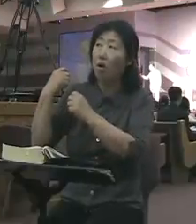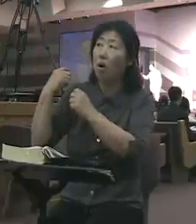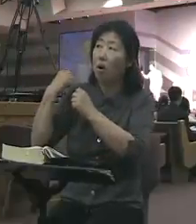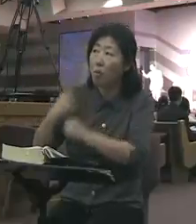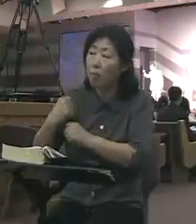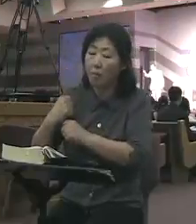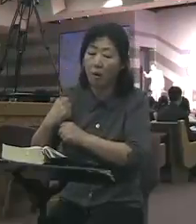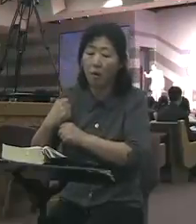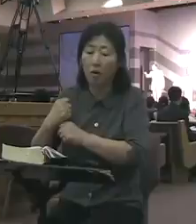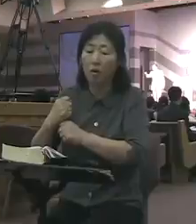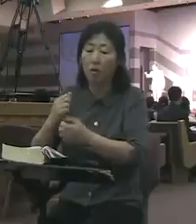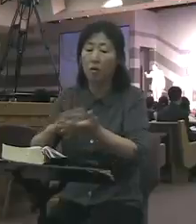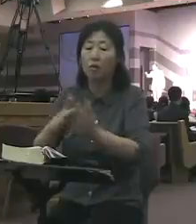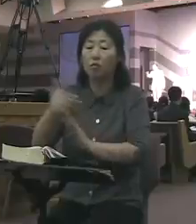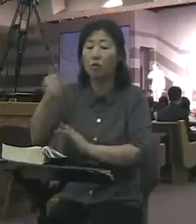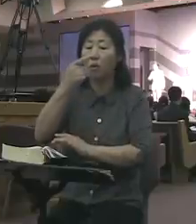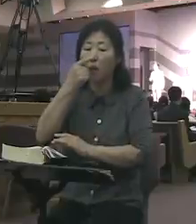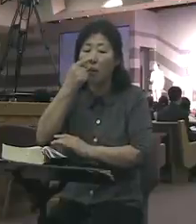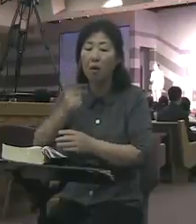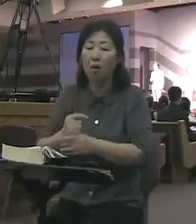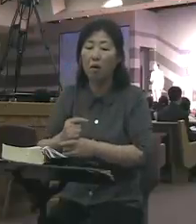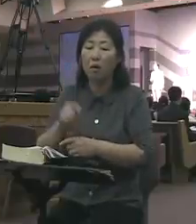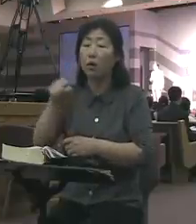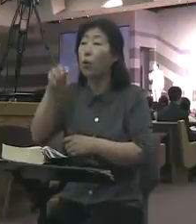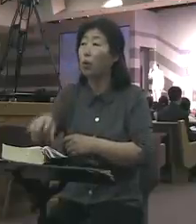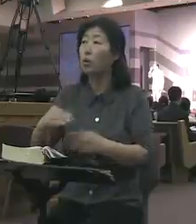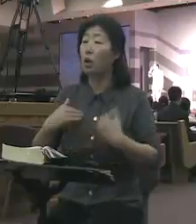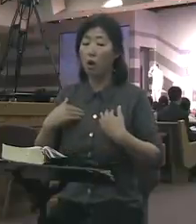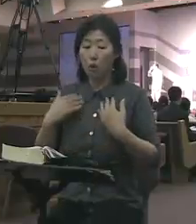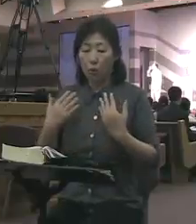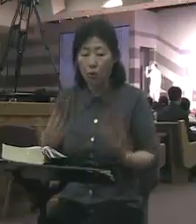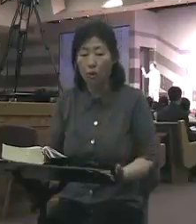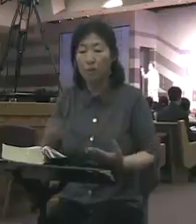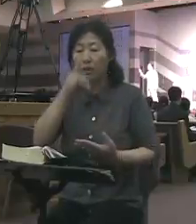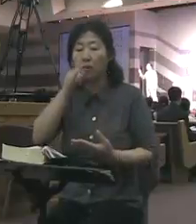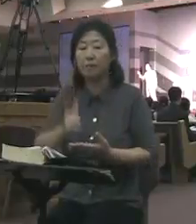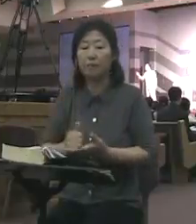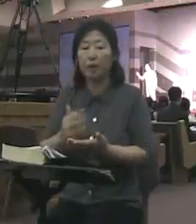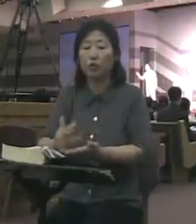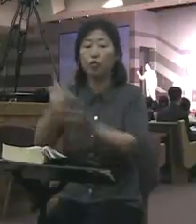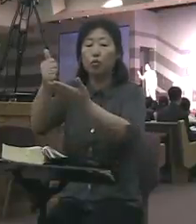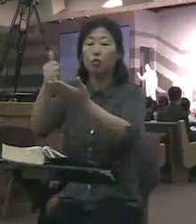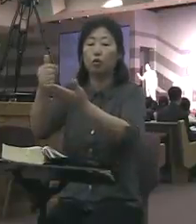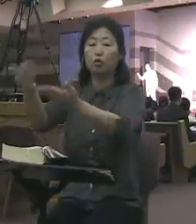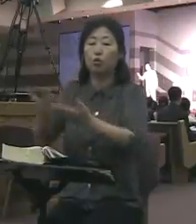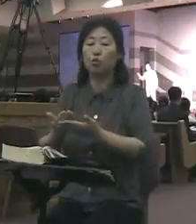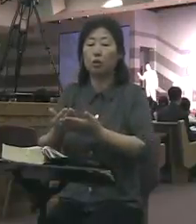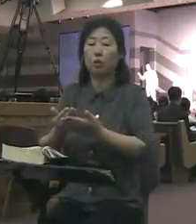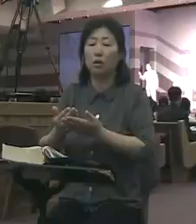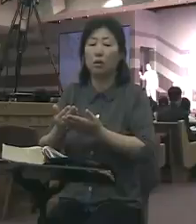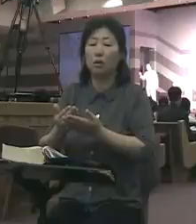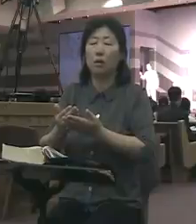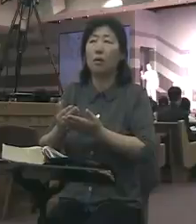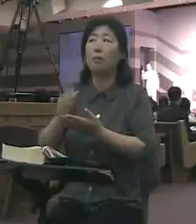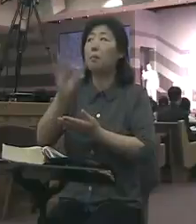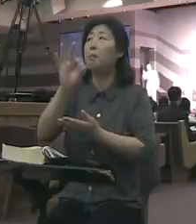거기에 쉼이 있으리라 말씀을 하십니다. 그 이유는 주님이 주시는 멍에는 쉽고 그 짐은